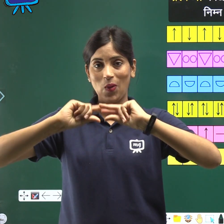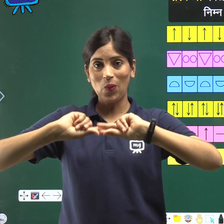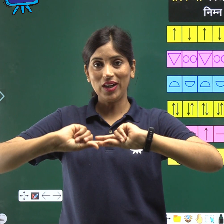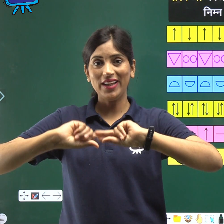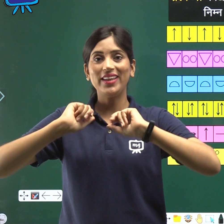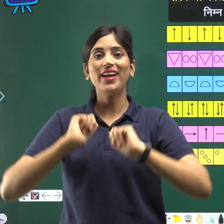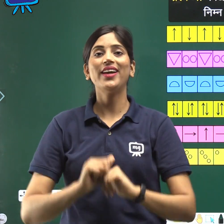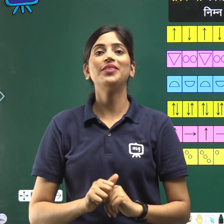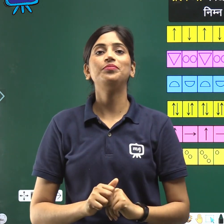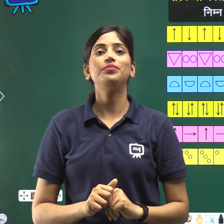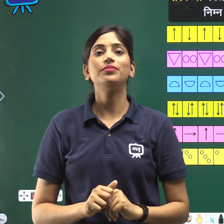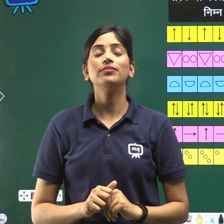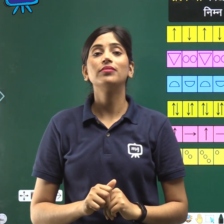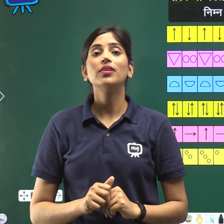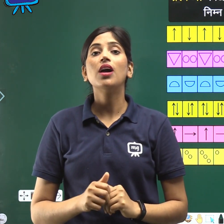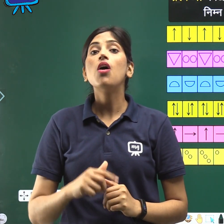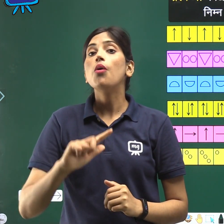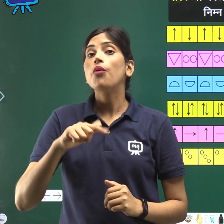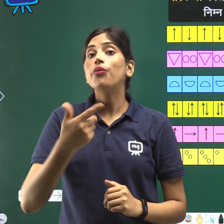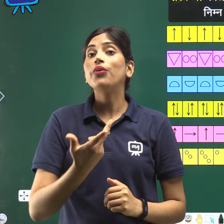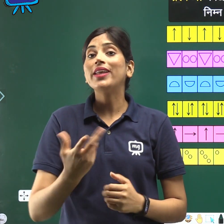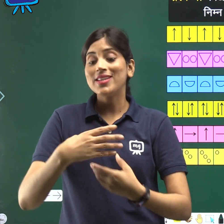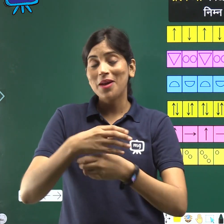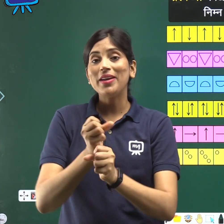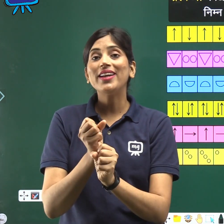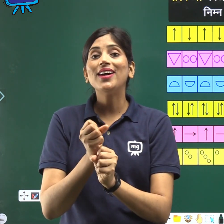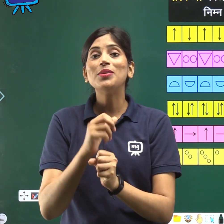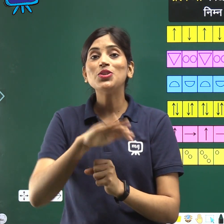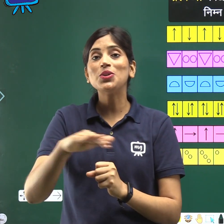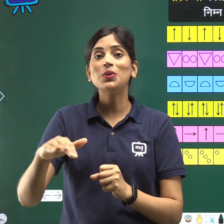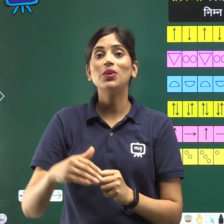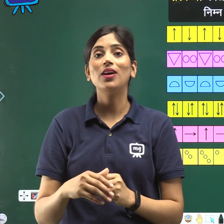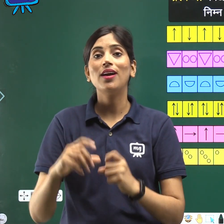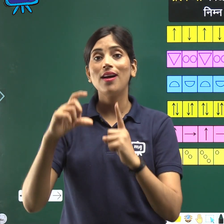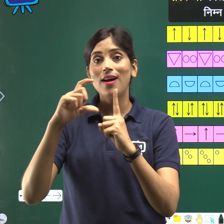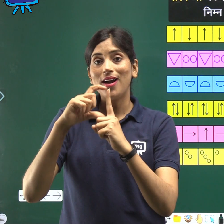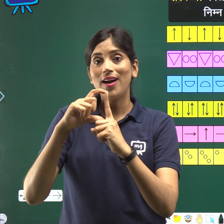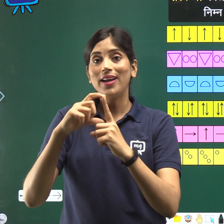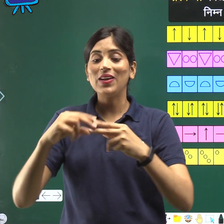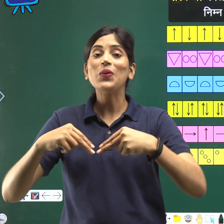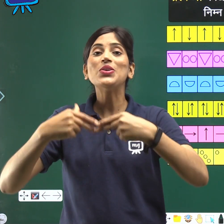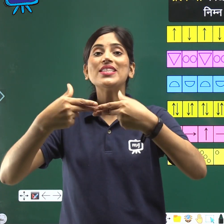किया है। फिर कैसे बनेगा बच्चों? डी को सीधा,